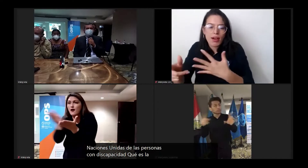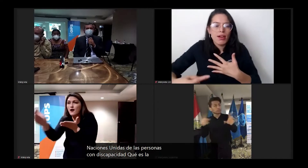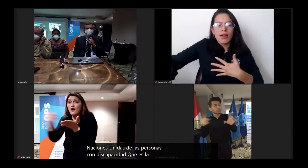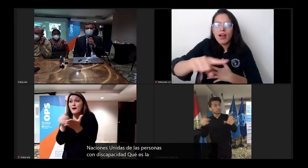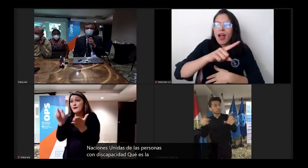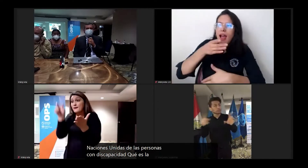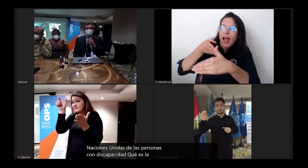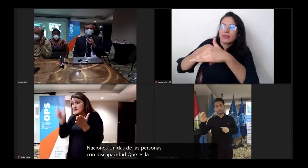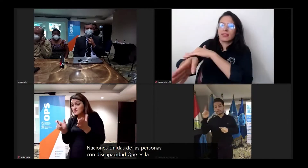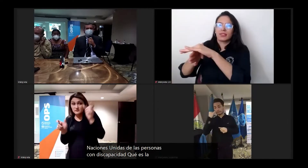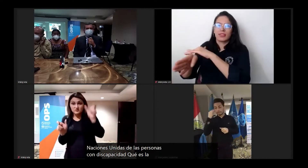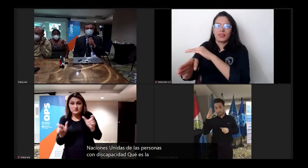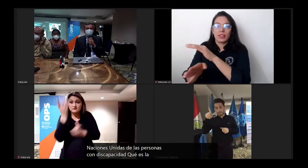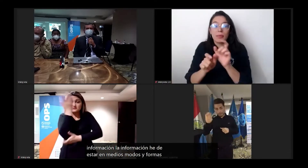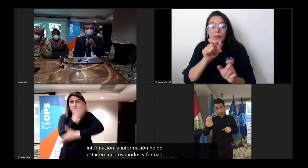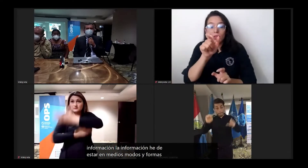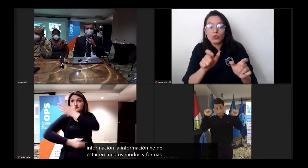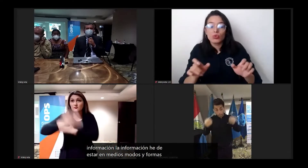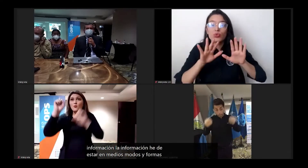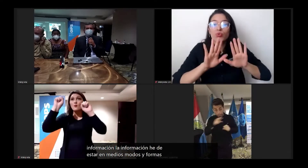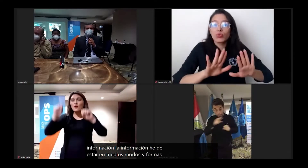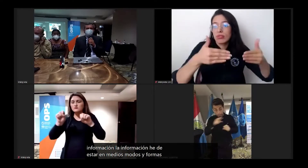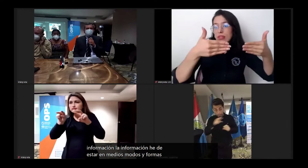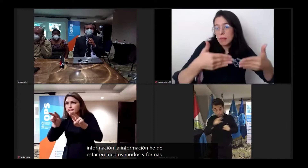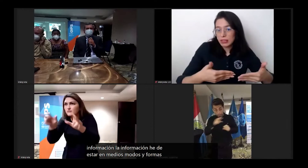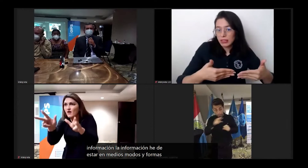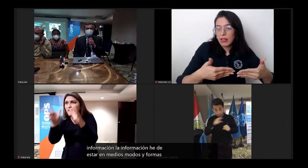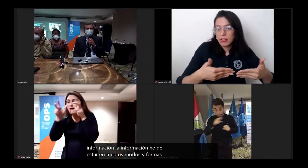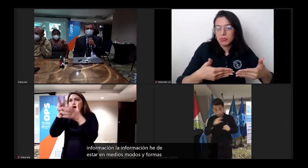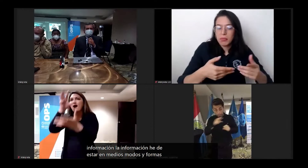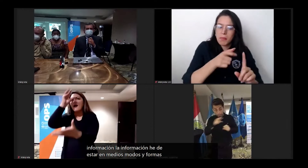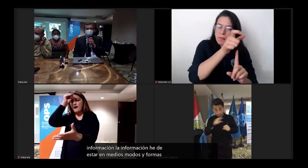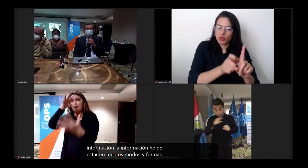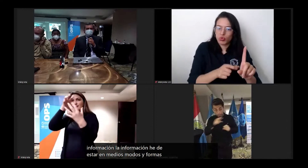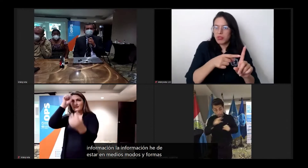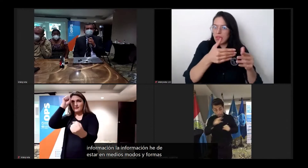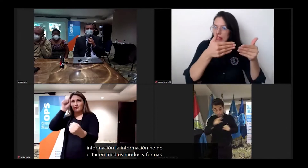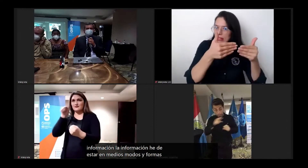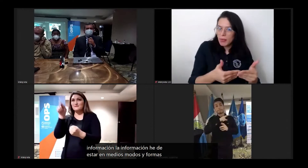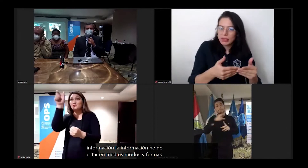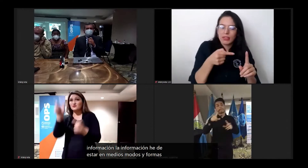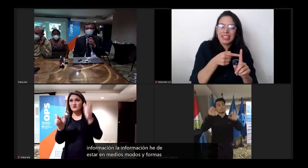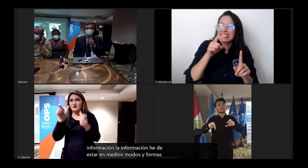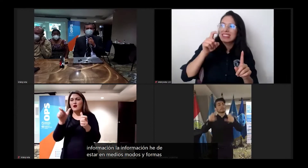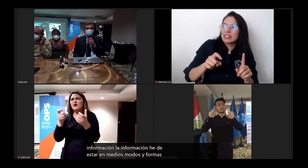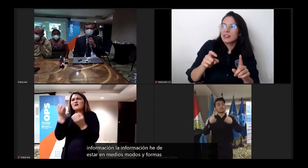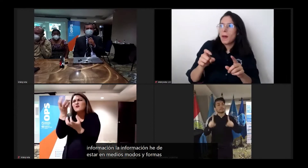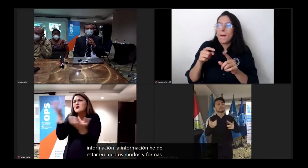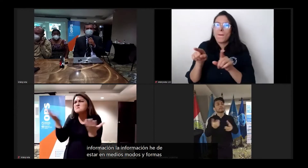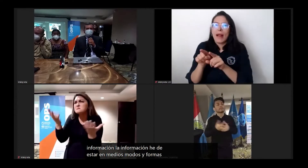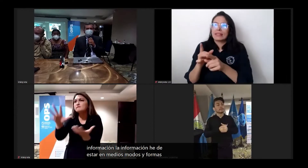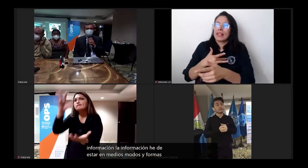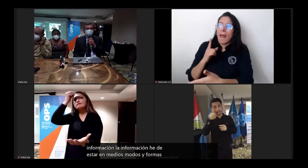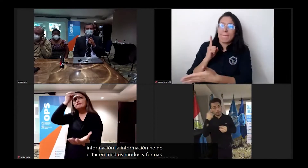a la población con discapacidad, o en este caso a la persona con discapacidad, acceder a la